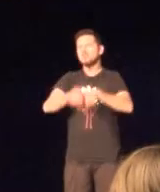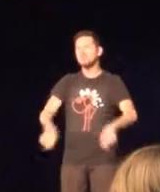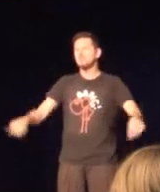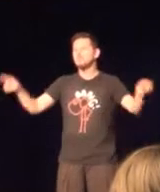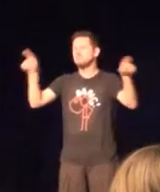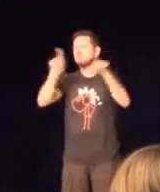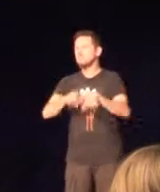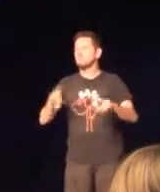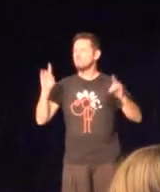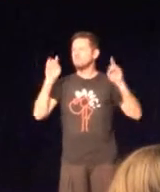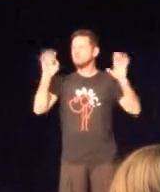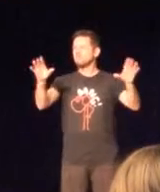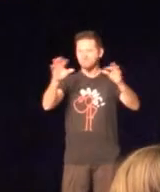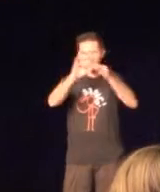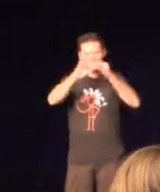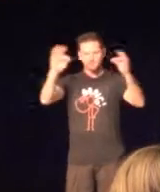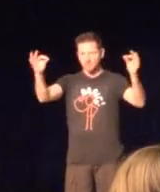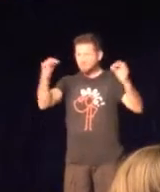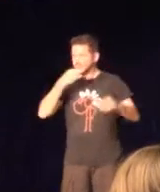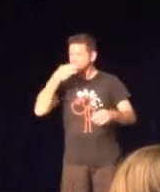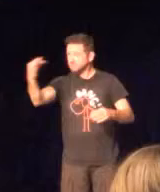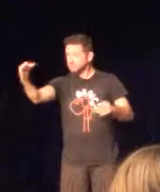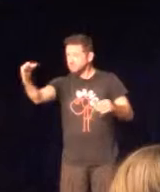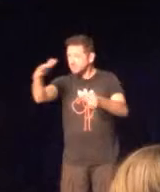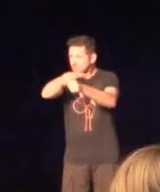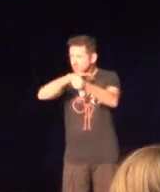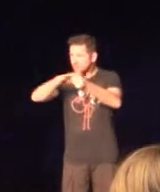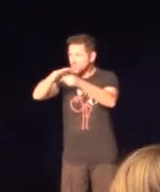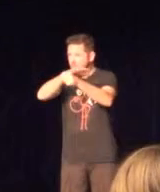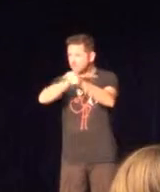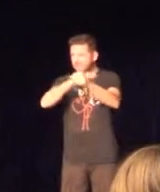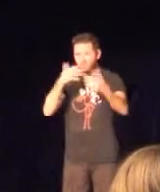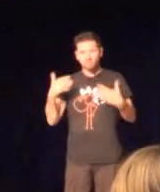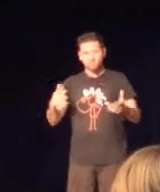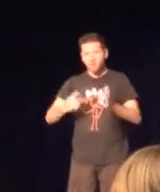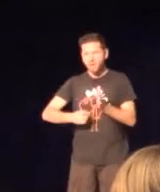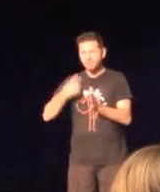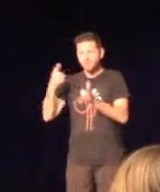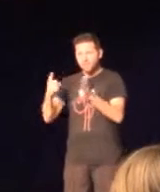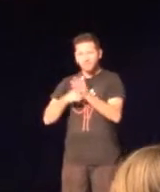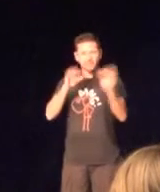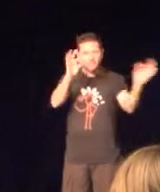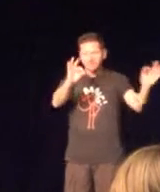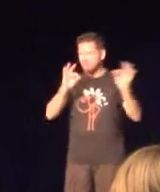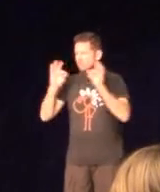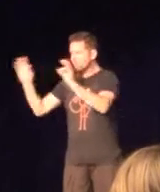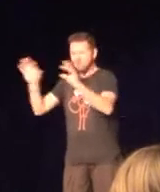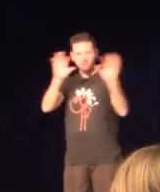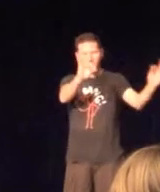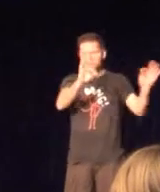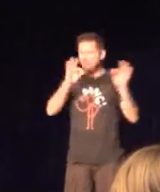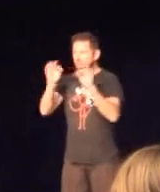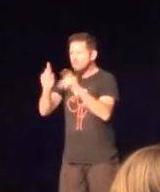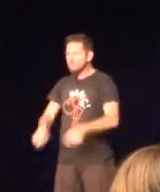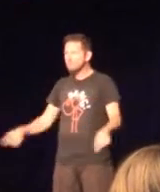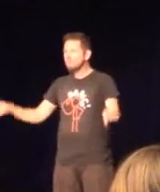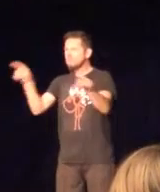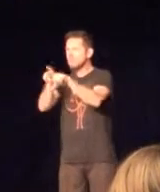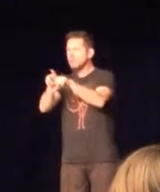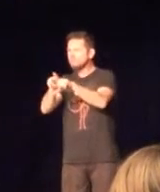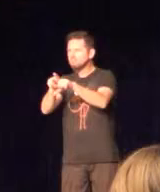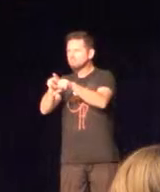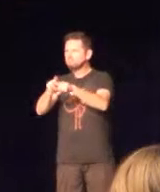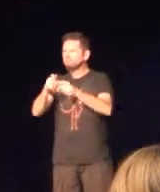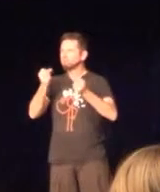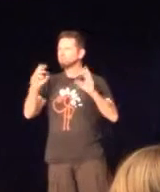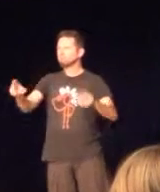Ont-ils vraiment tout dit pour ne plus avoir qu'à le redire? Certainement pas. Certainement